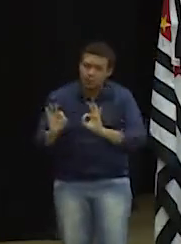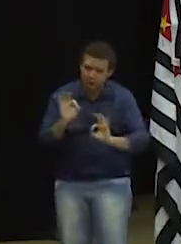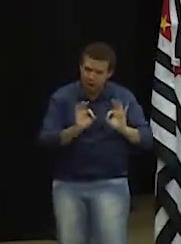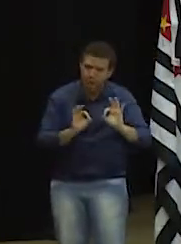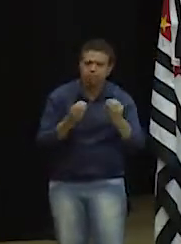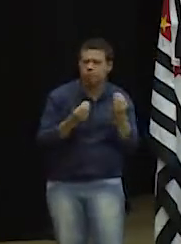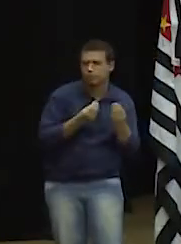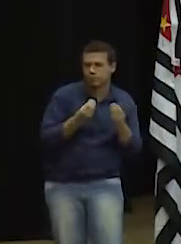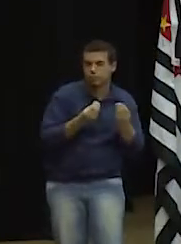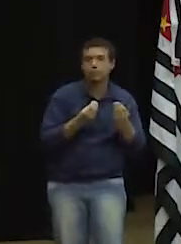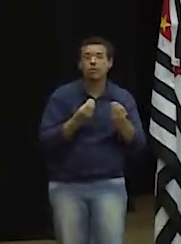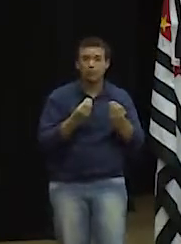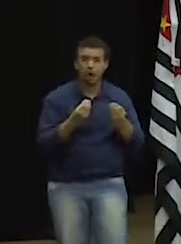Como foi a organização?